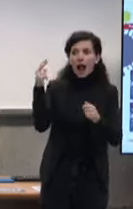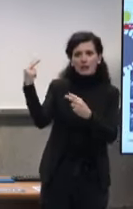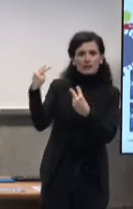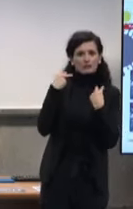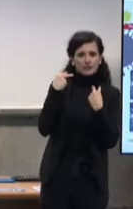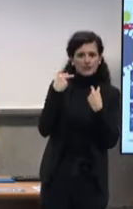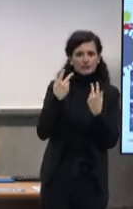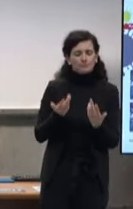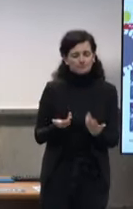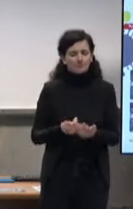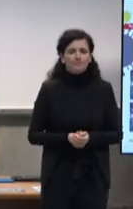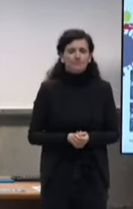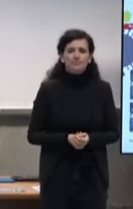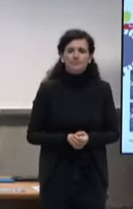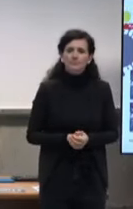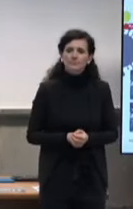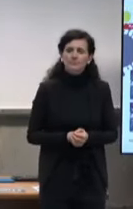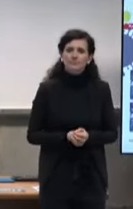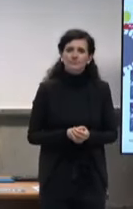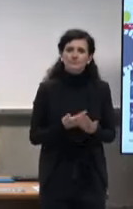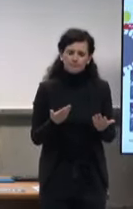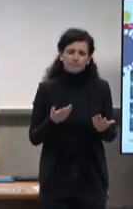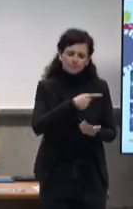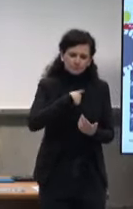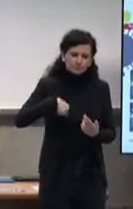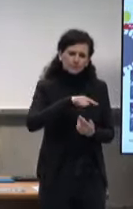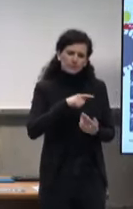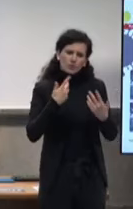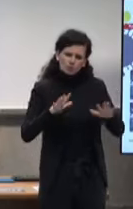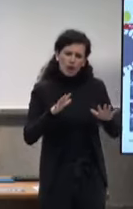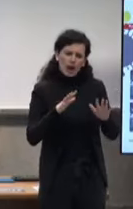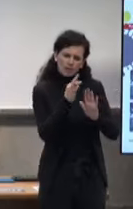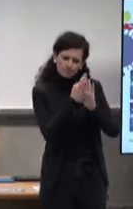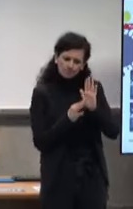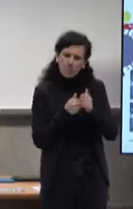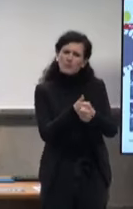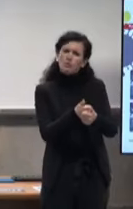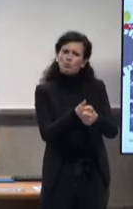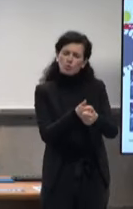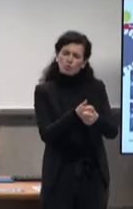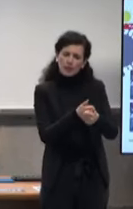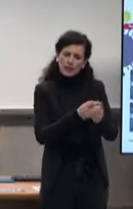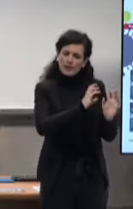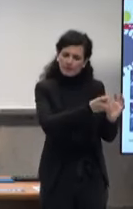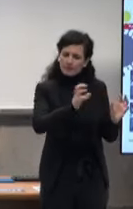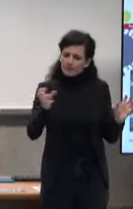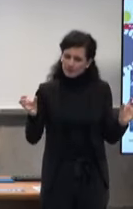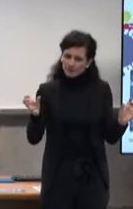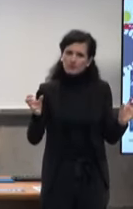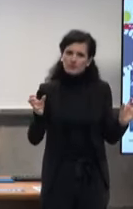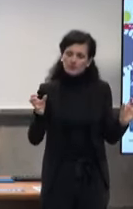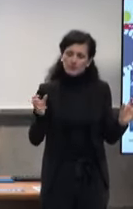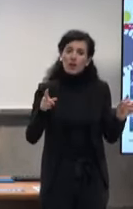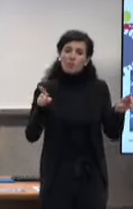stiamo prendendo in esame varie misure possibili stiamo anche riflettendo capendo quanto la